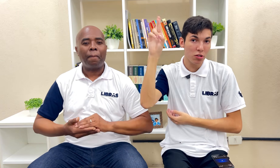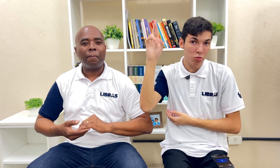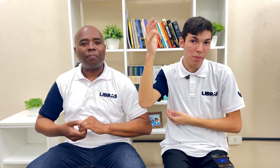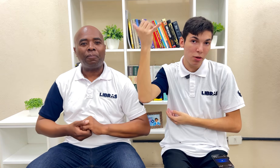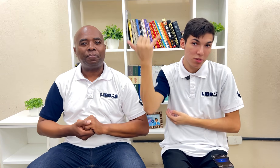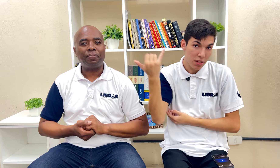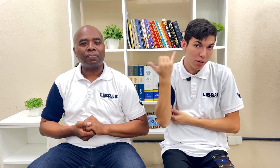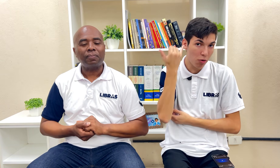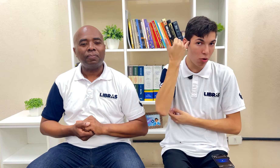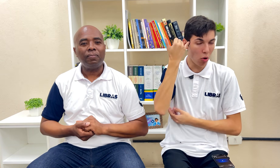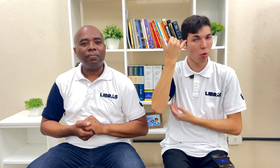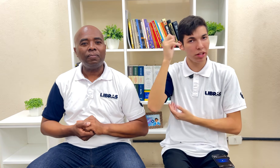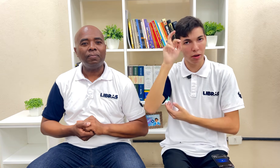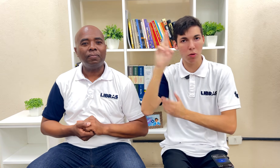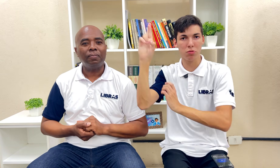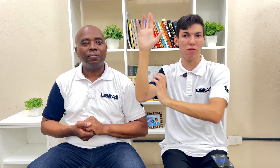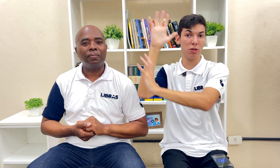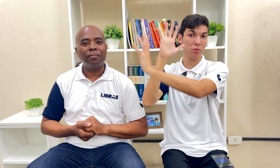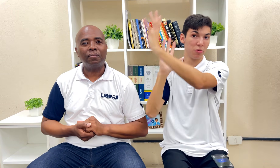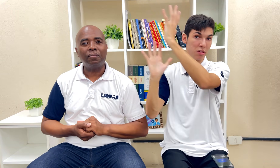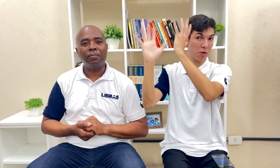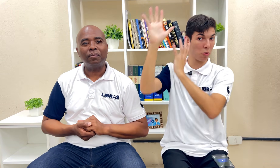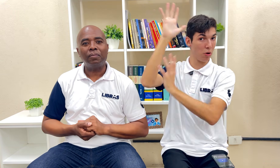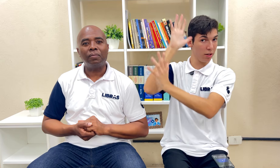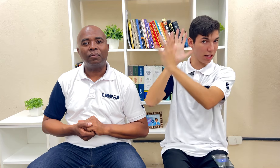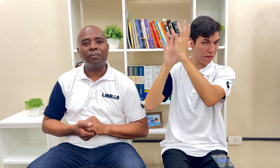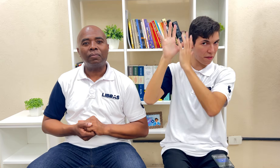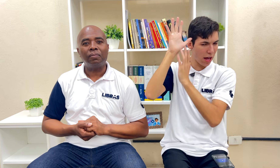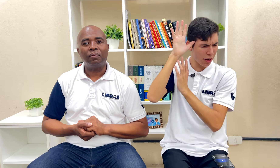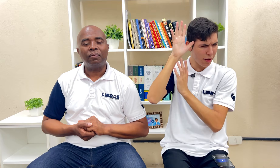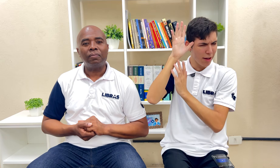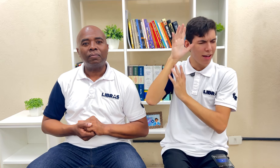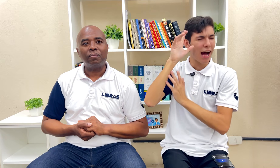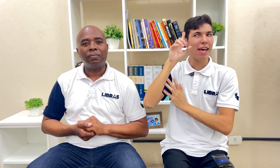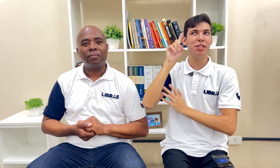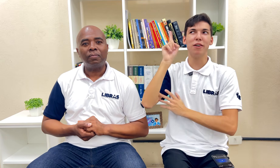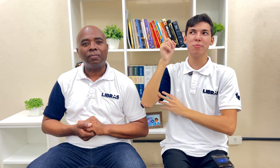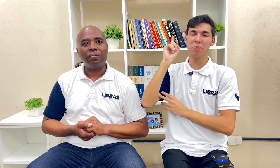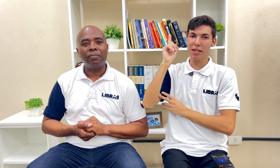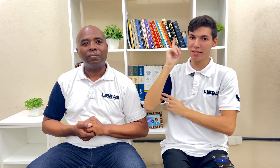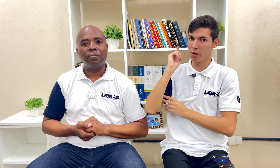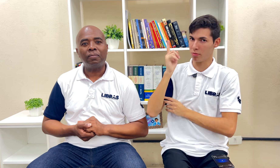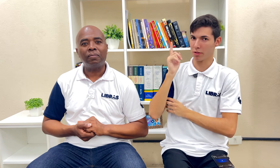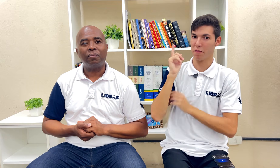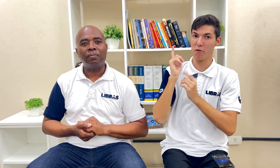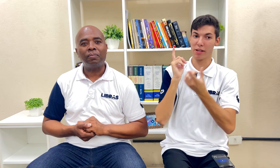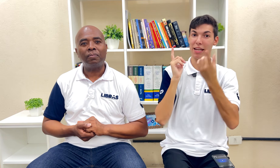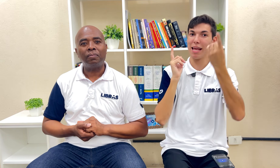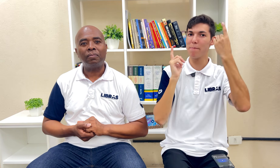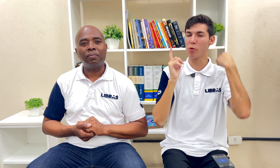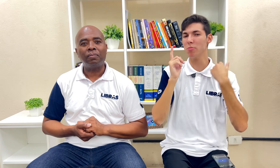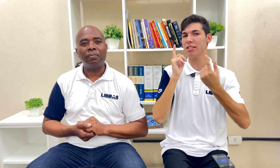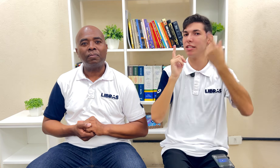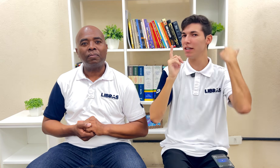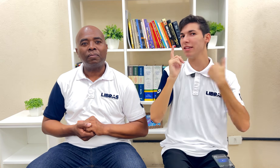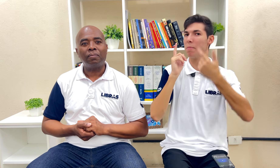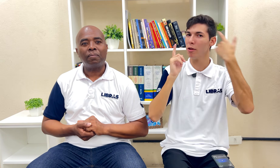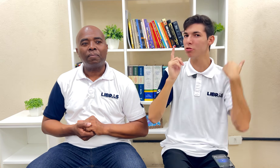do meu Senhor, ou então eu ouço a voz do meu Senhor, ele fala. Aí a gente faz uma expressão, que foi o que como se estivesse lembrando do que